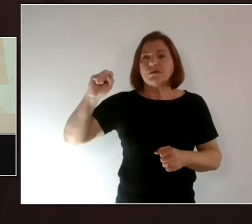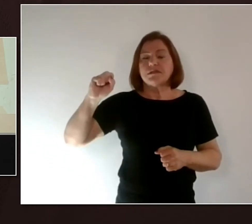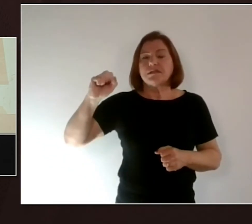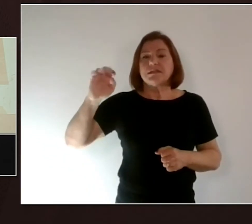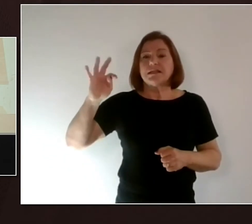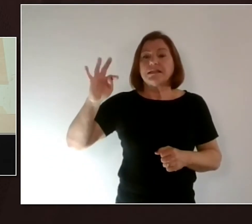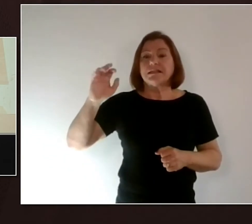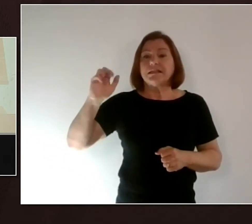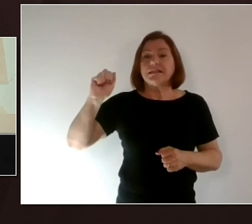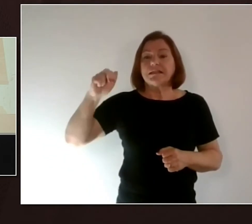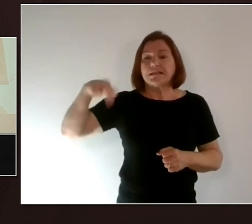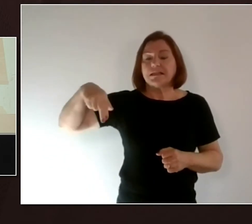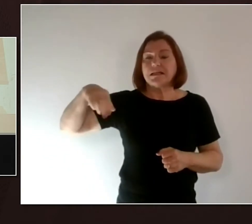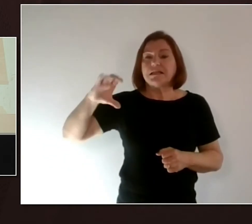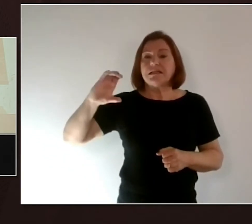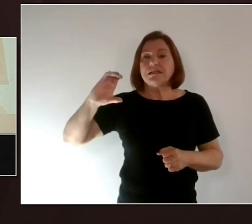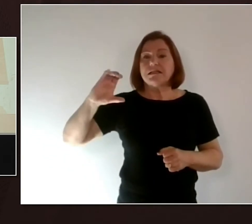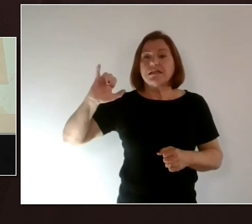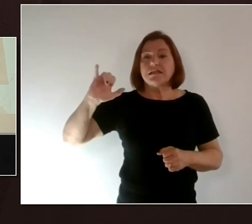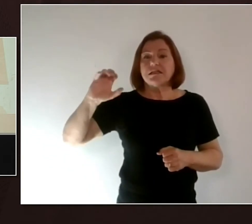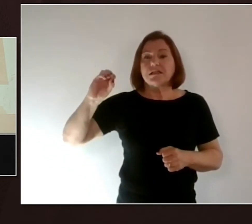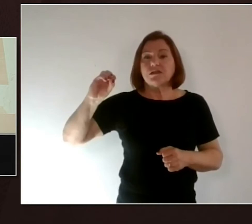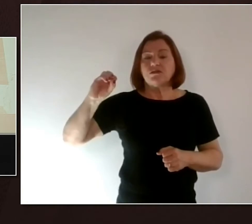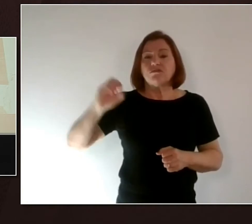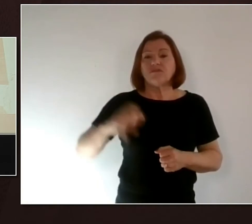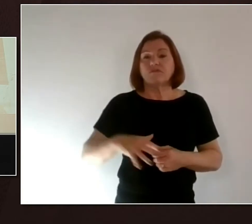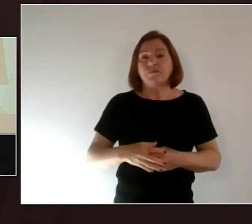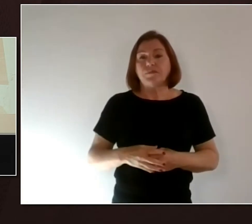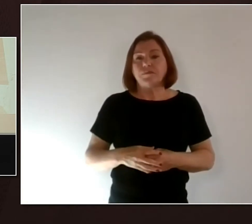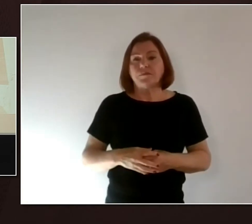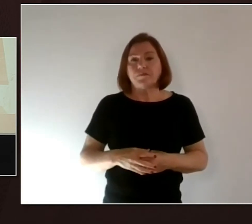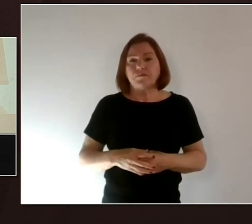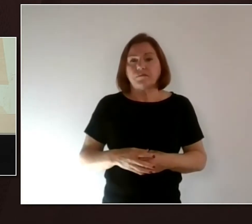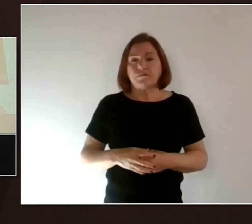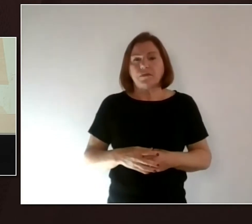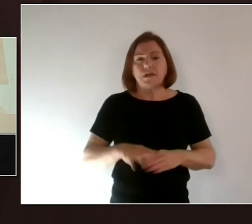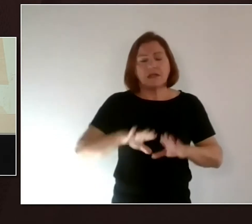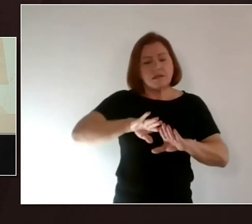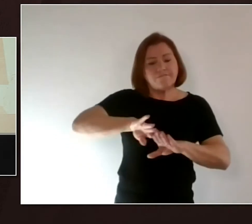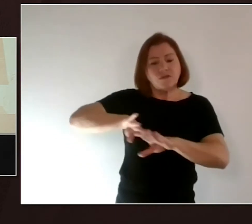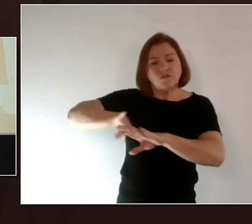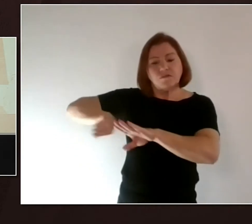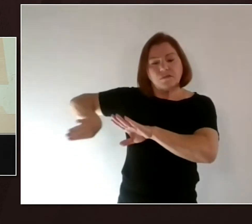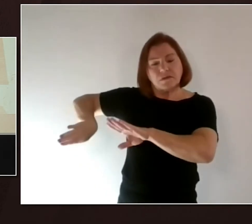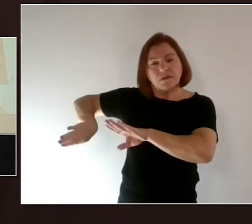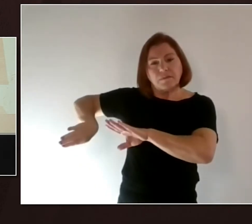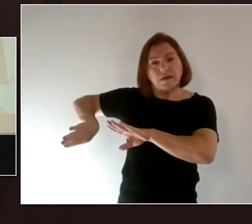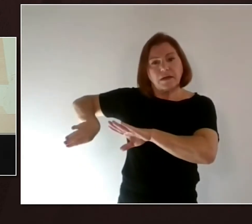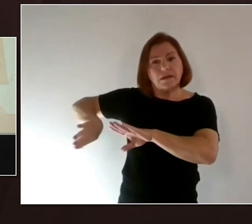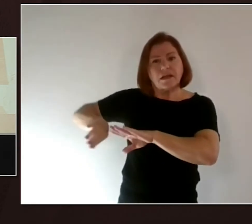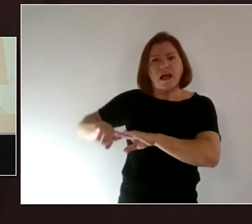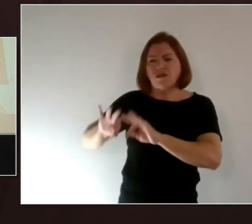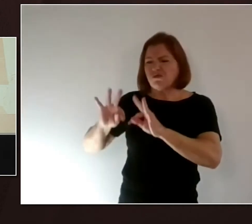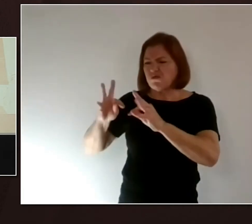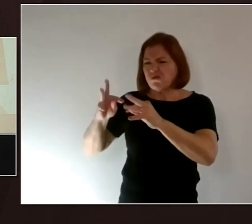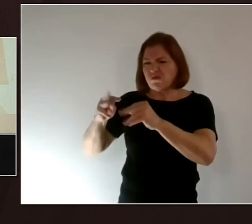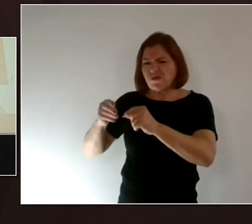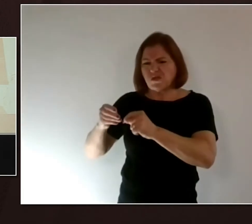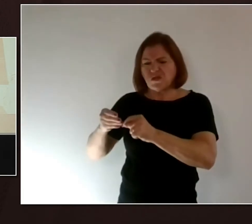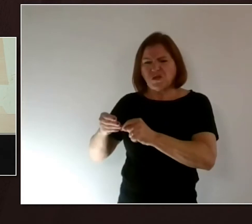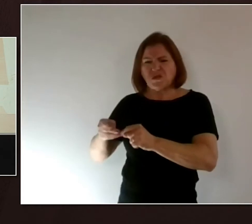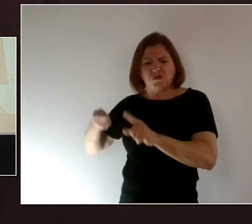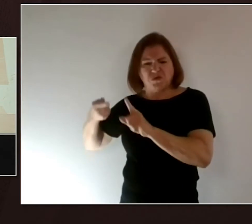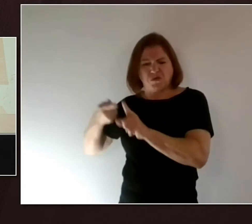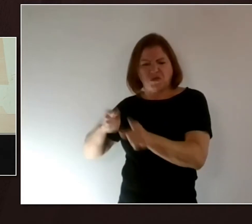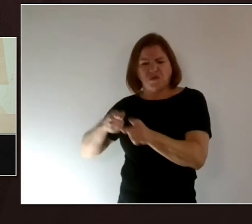em Pérgamo, tá? O Constâncio, ele se absteve de toda a violência contra a pessoa dos